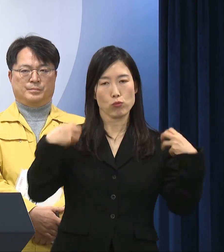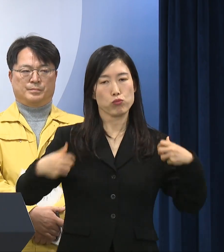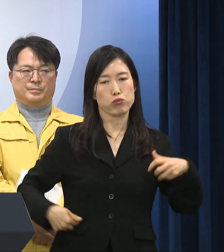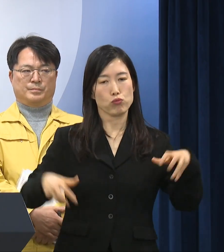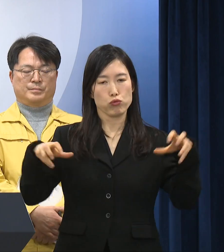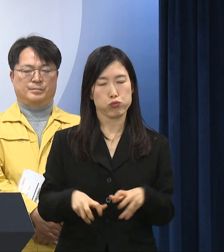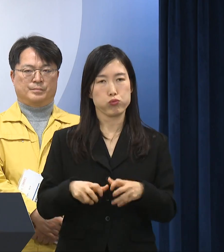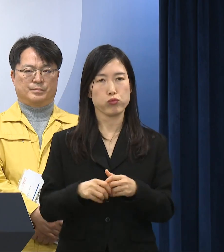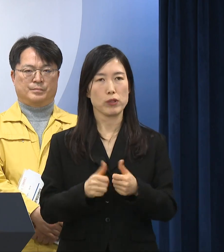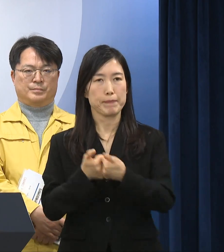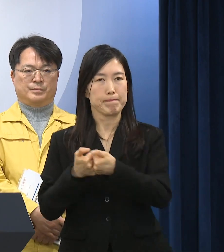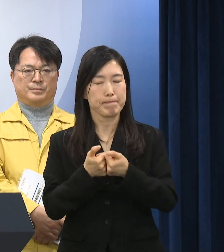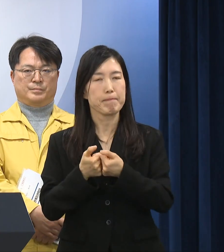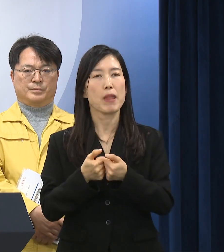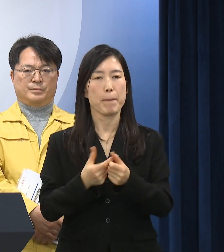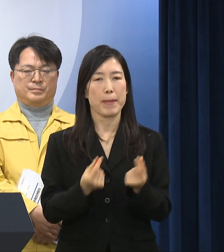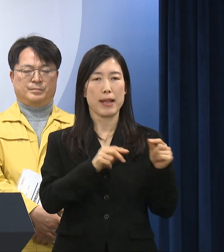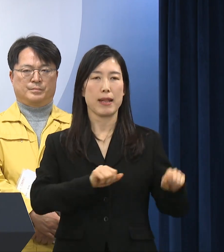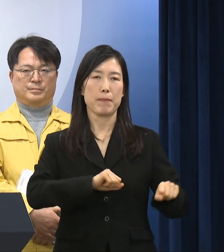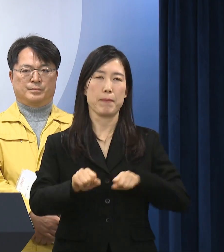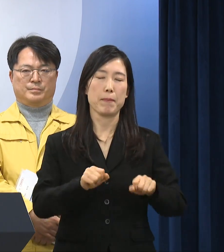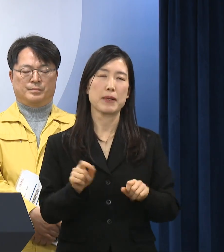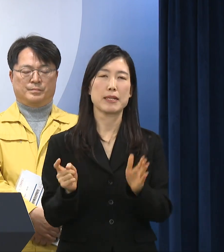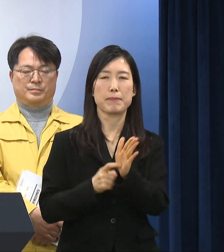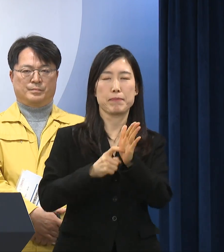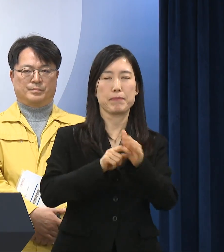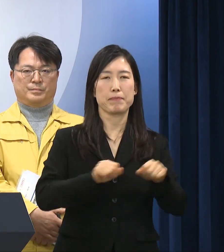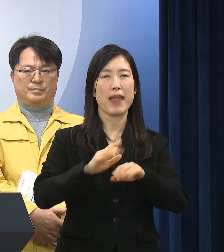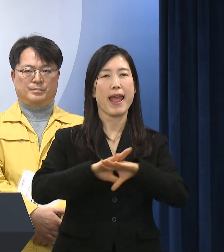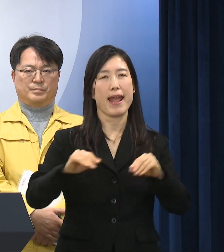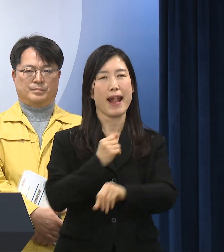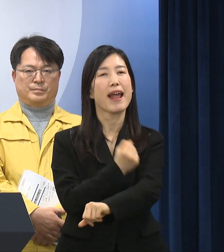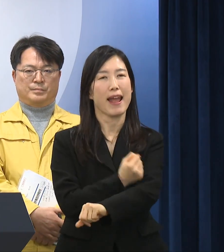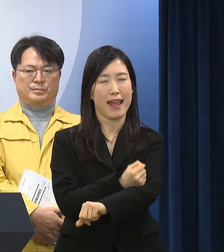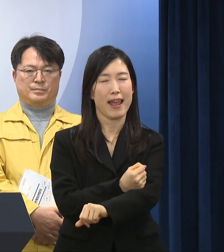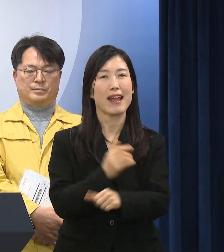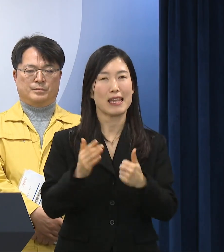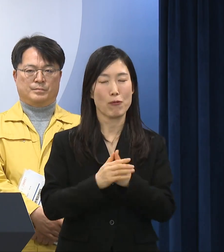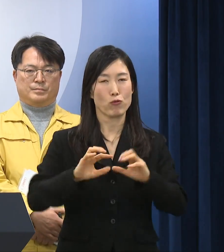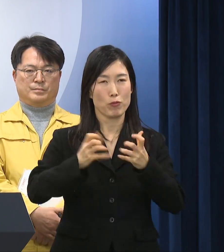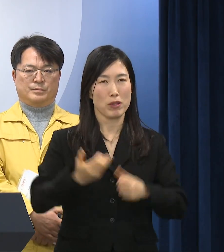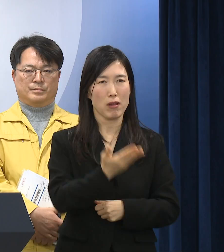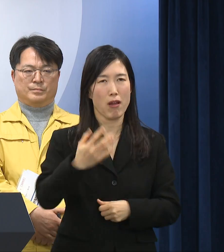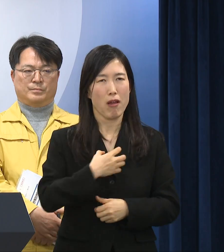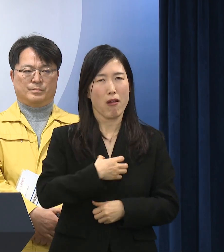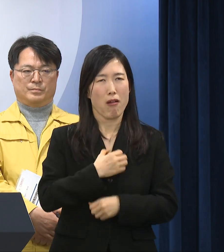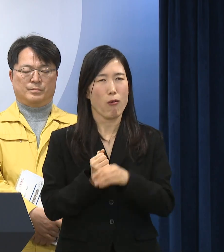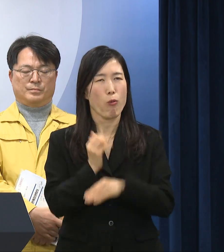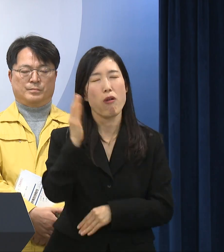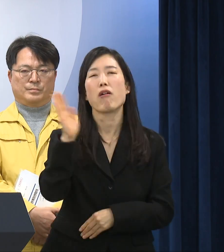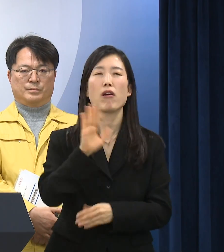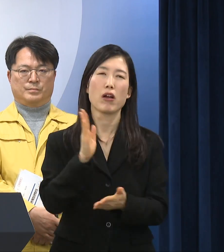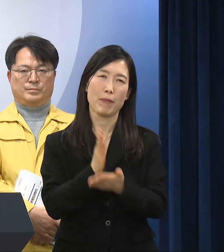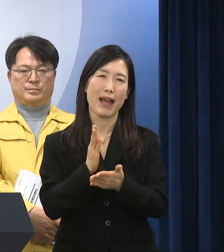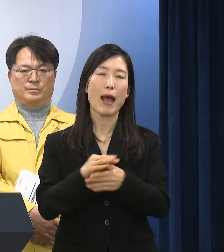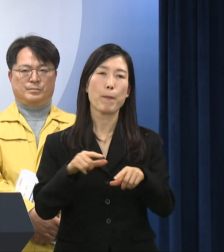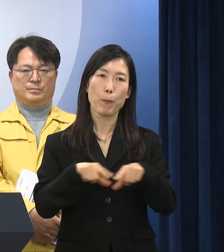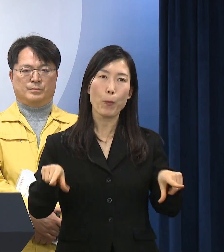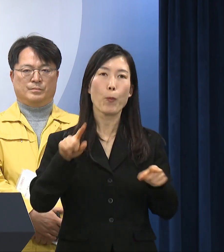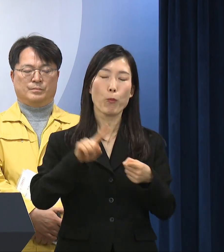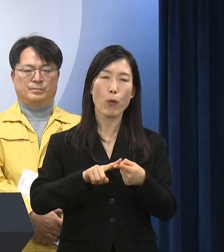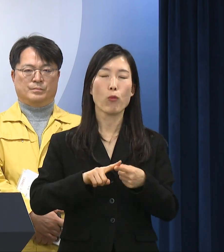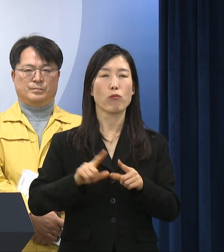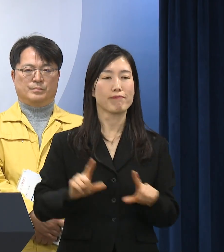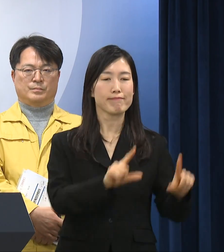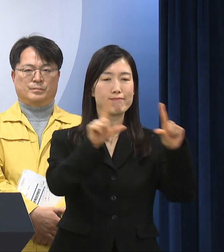긴밀한 공조하에 신속하게 대응토록 하겠습니다. 국민 여러분께서는 과도한 우려를 하지 마시고 평상시대로